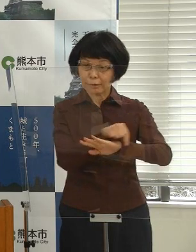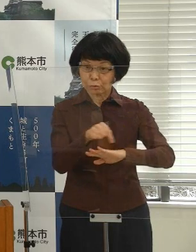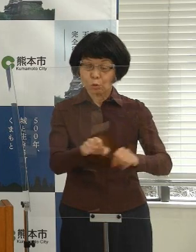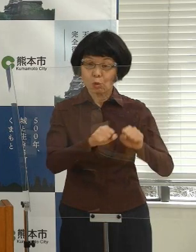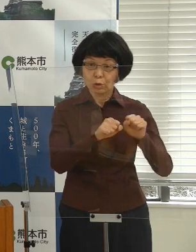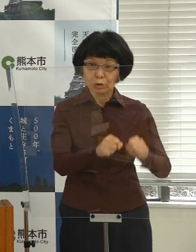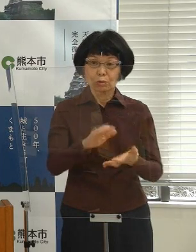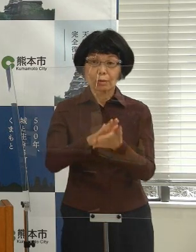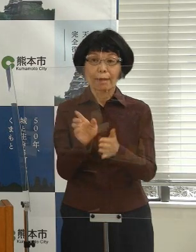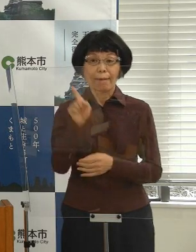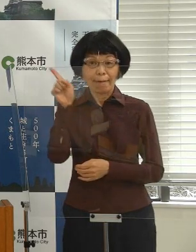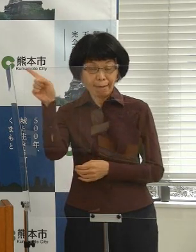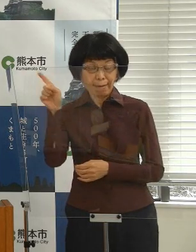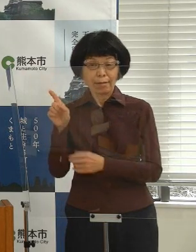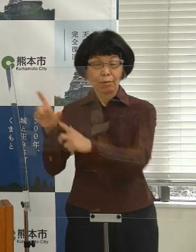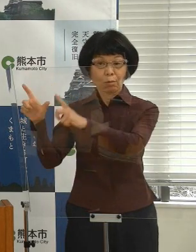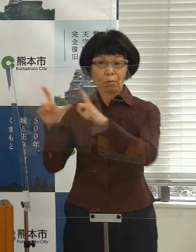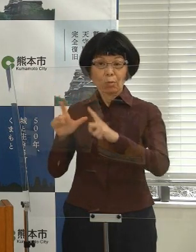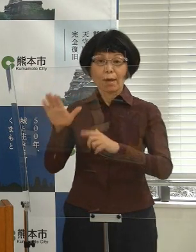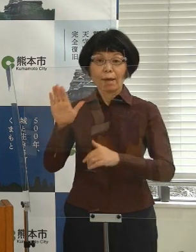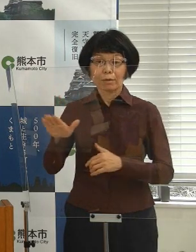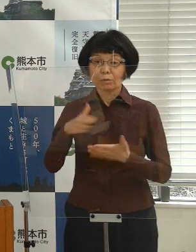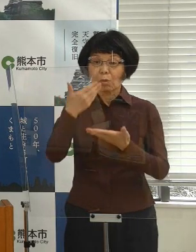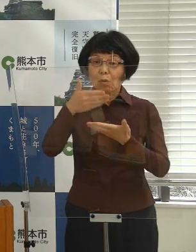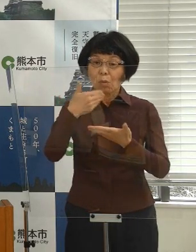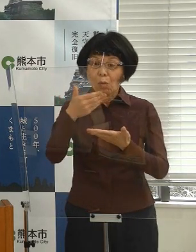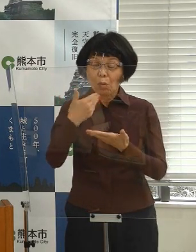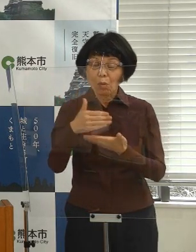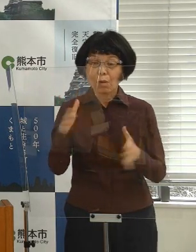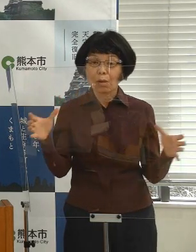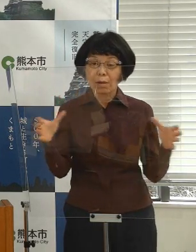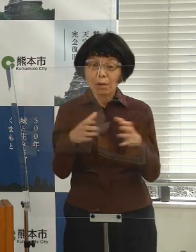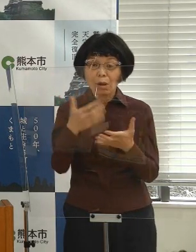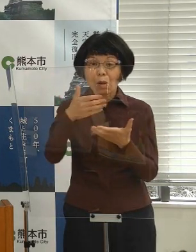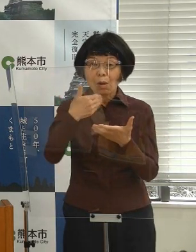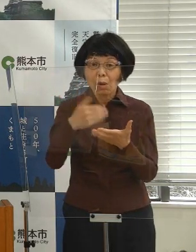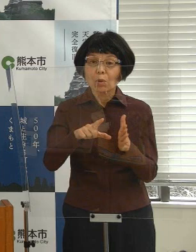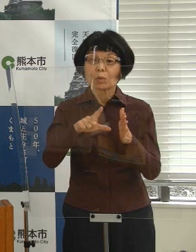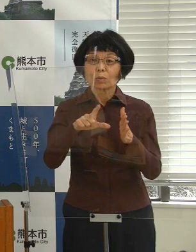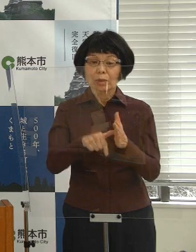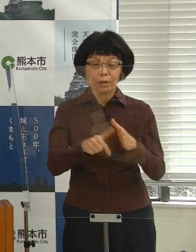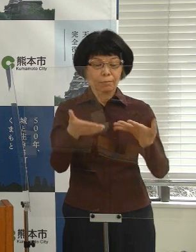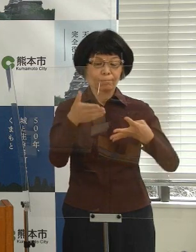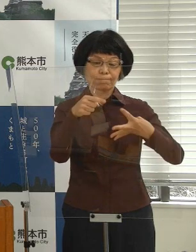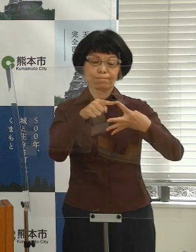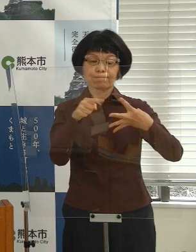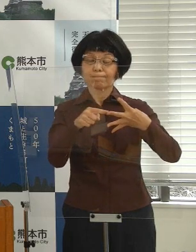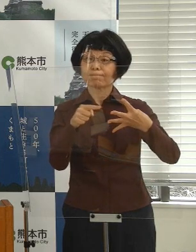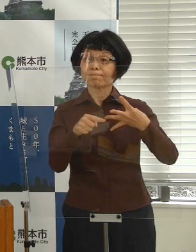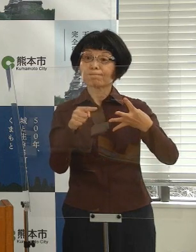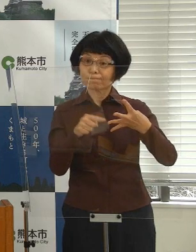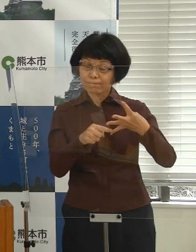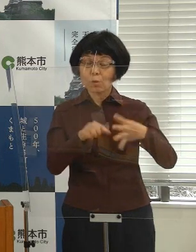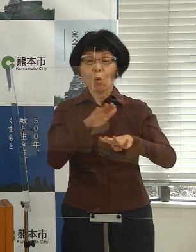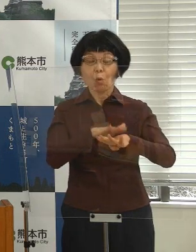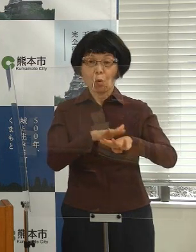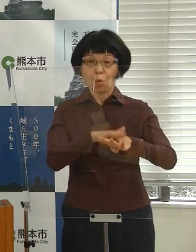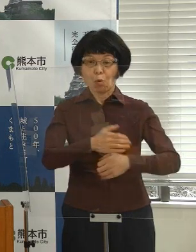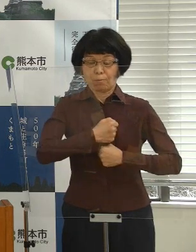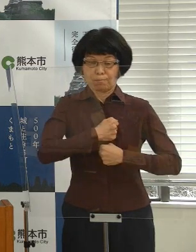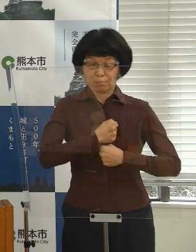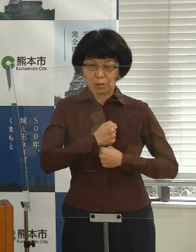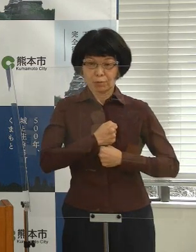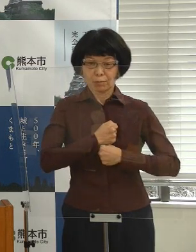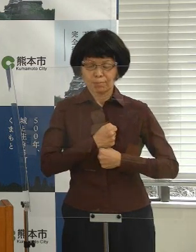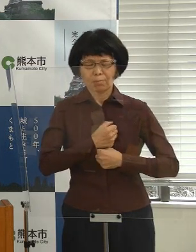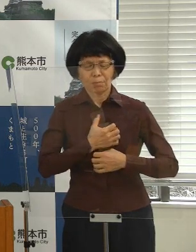が示しています会食時の感染リスクを下げる4つのステップを遵守するなど決して気を緩め